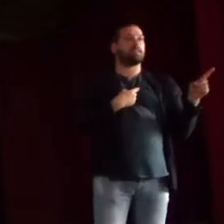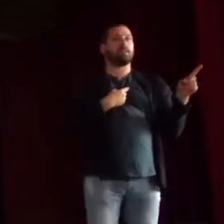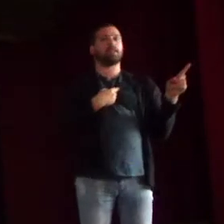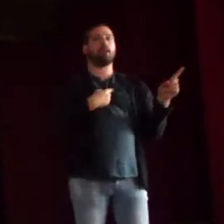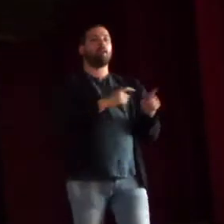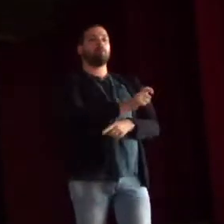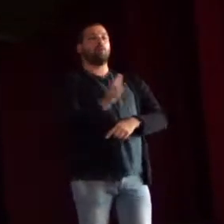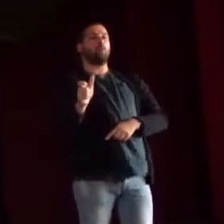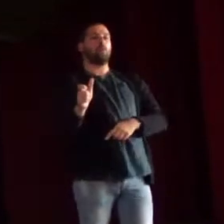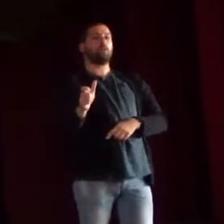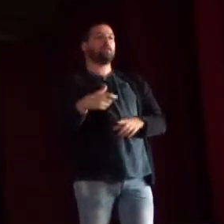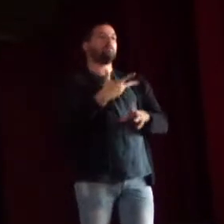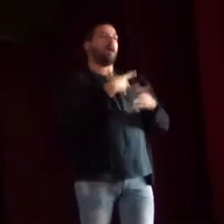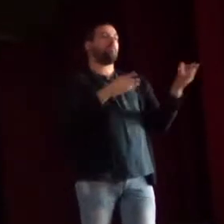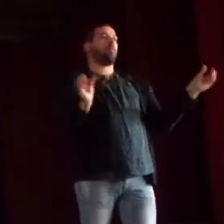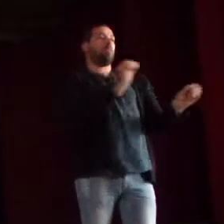l'ordre, ça fait rien. Ensuite.